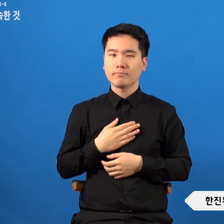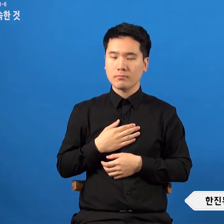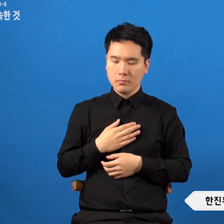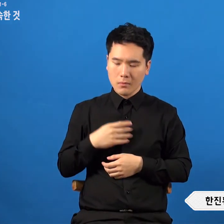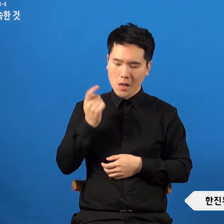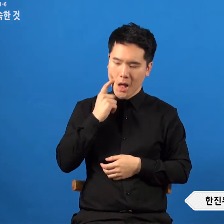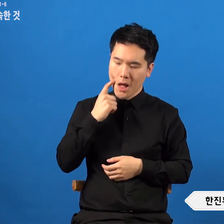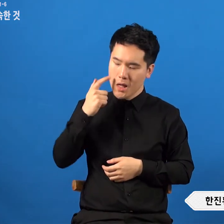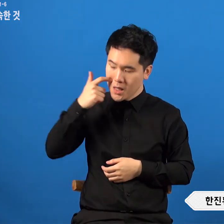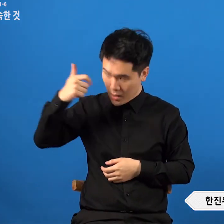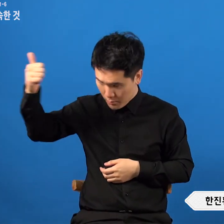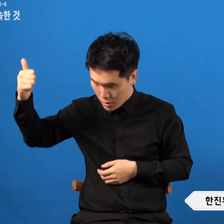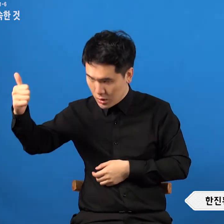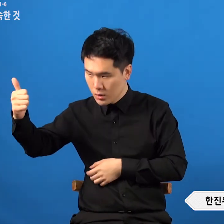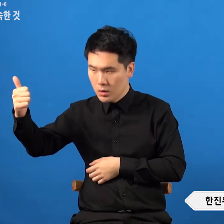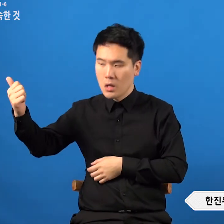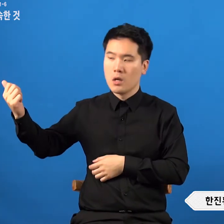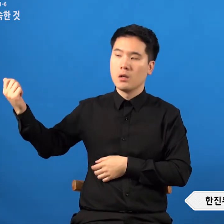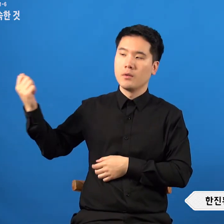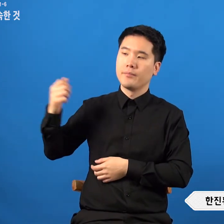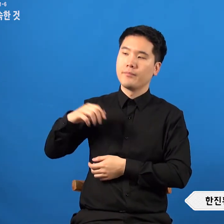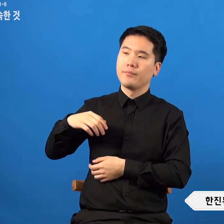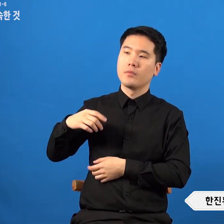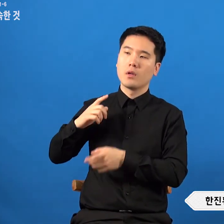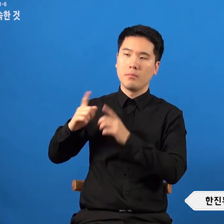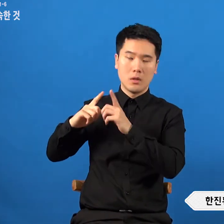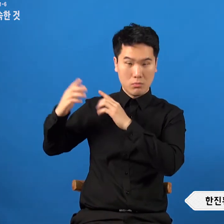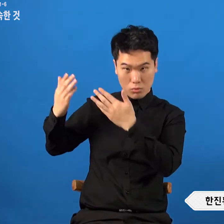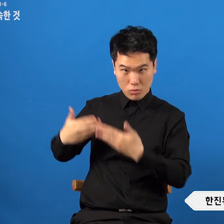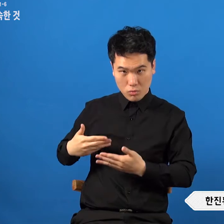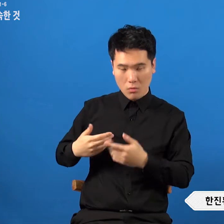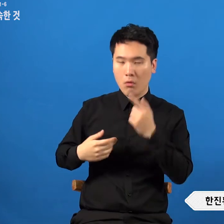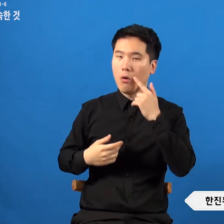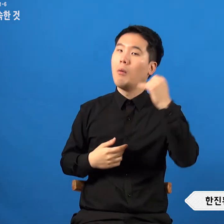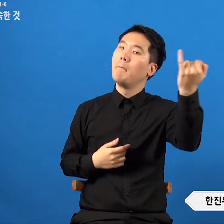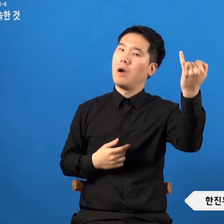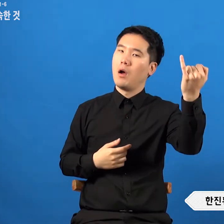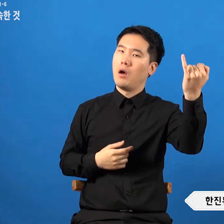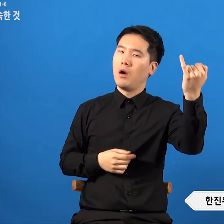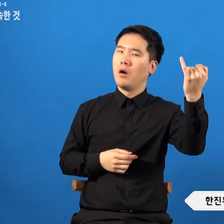자기 양아버지에게 들었던 바로 자기 어머니 이름이 분명합니다.